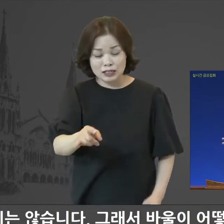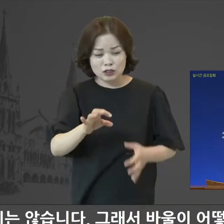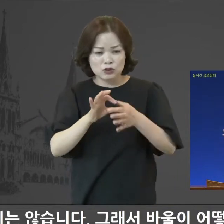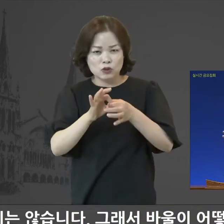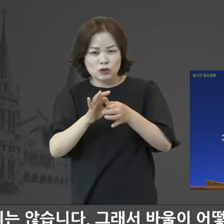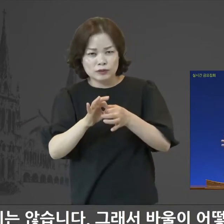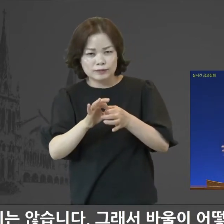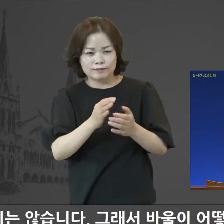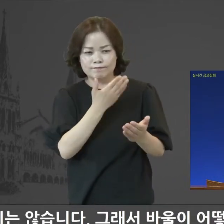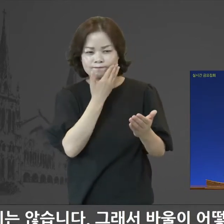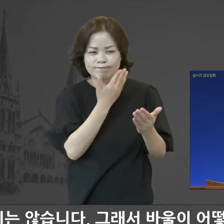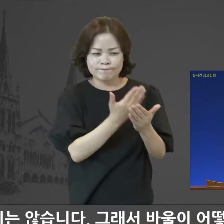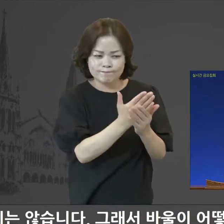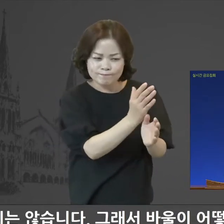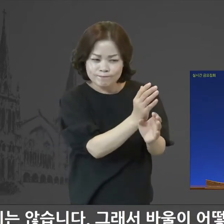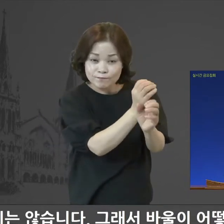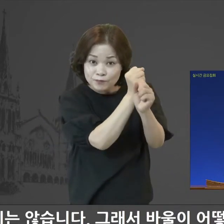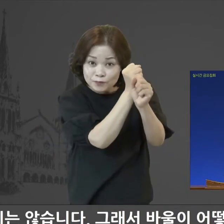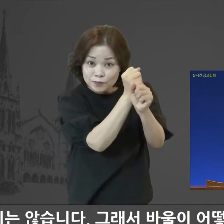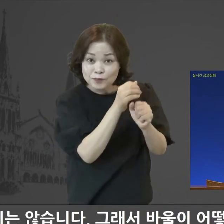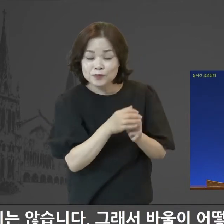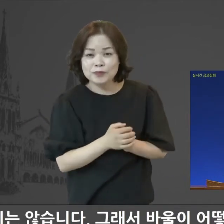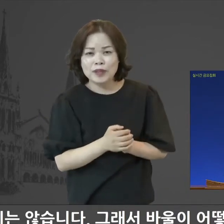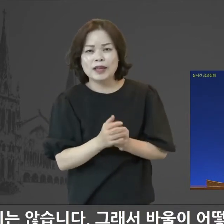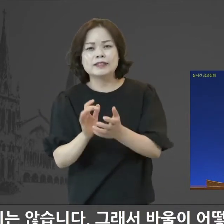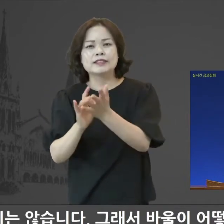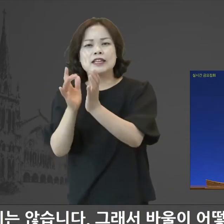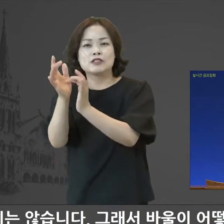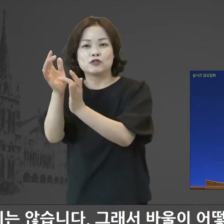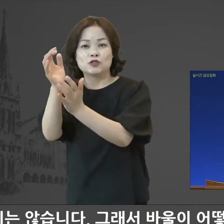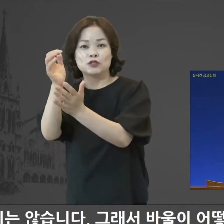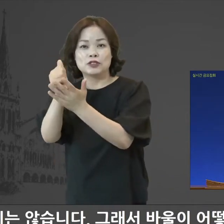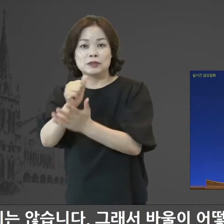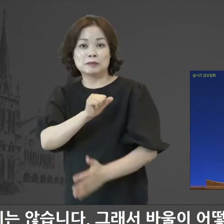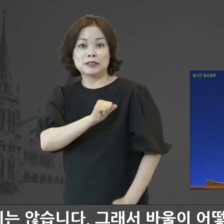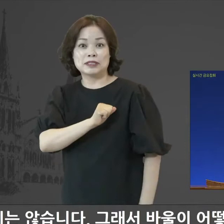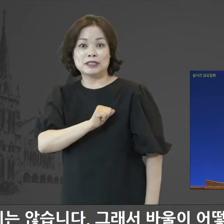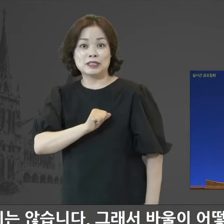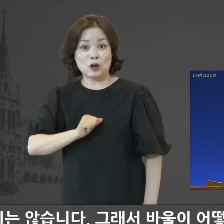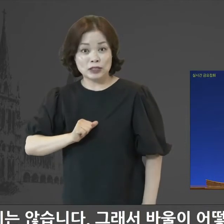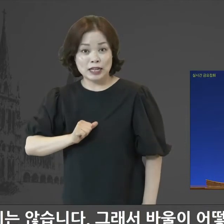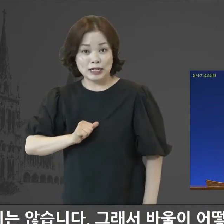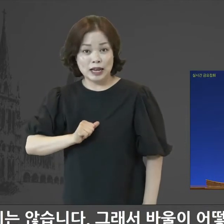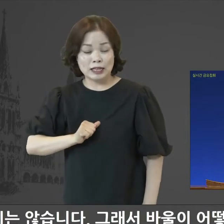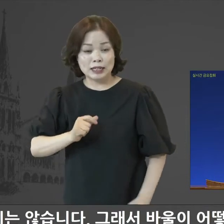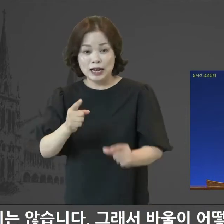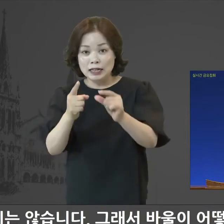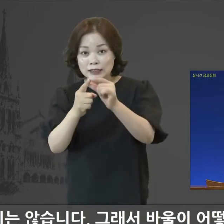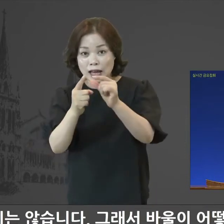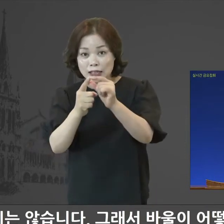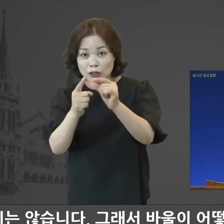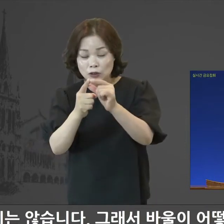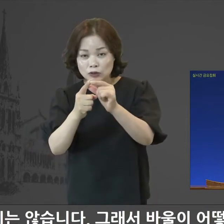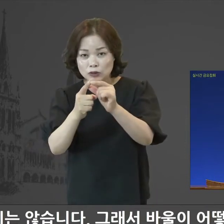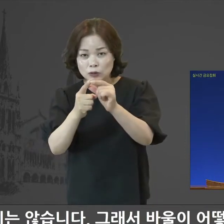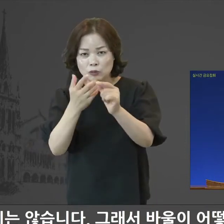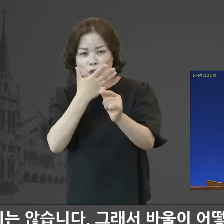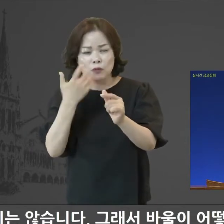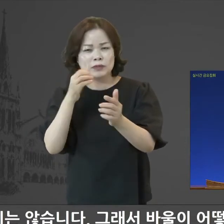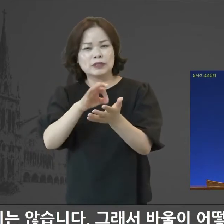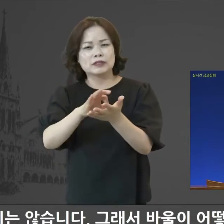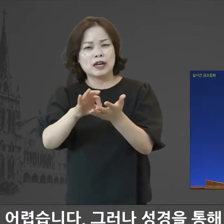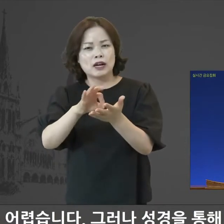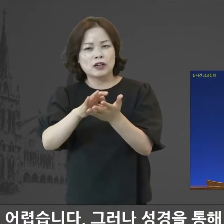그 골자만 쫙 뽑아보면요, 예수님이 절제라는 단어를 복음서에서 사용하시진 않아요.